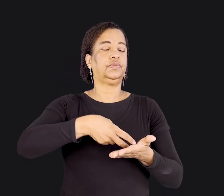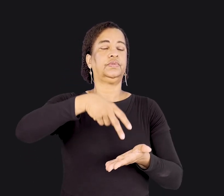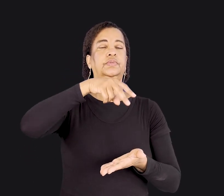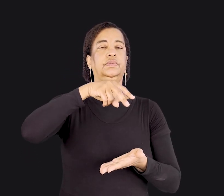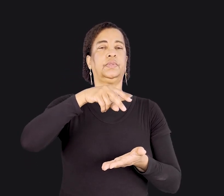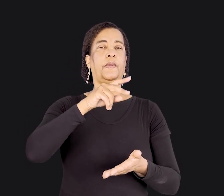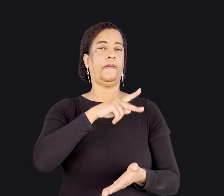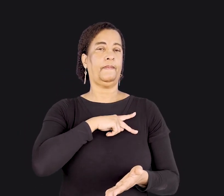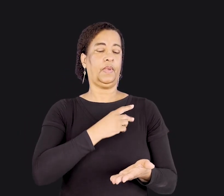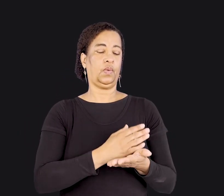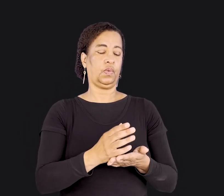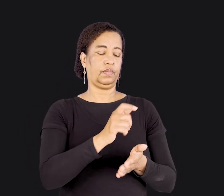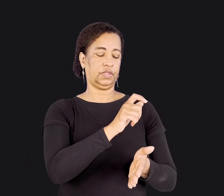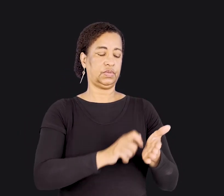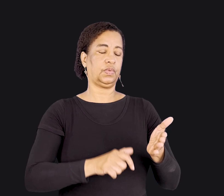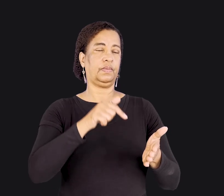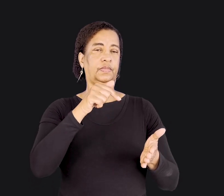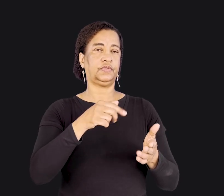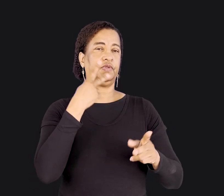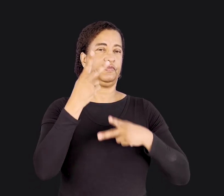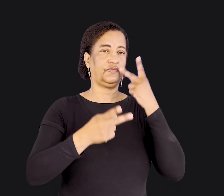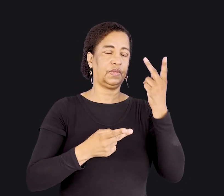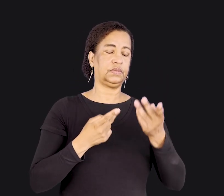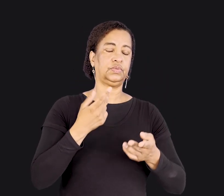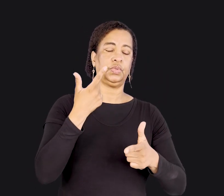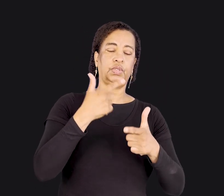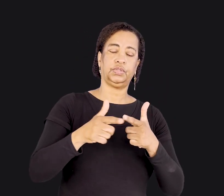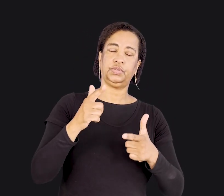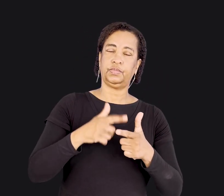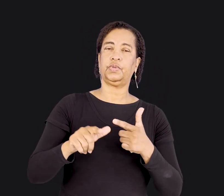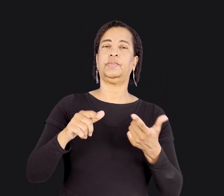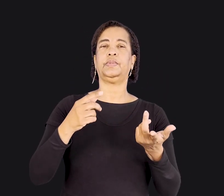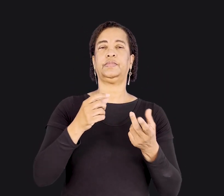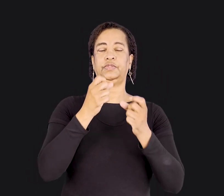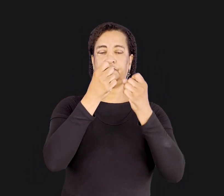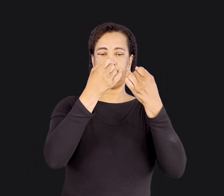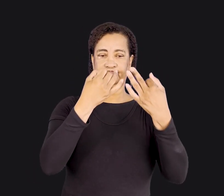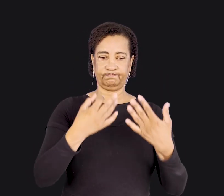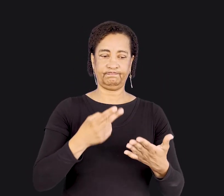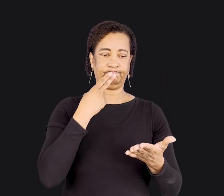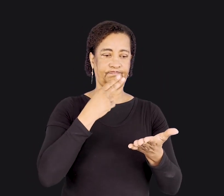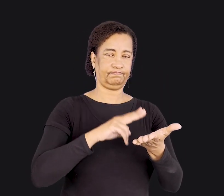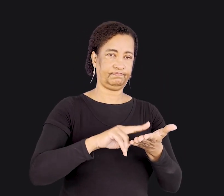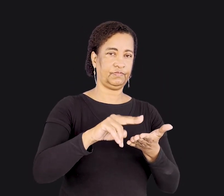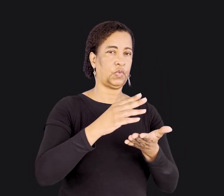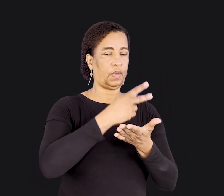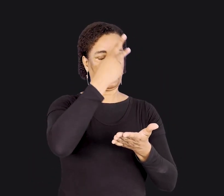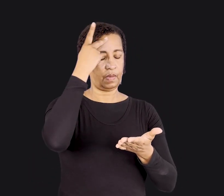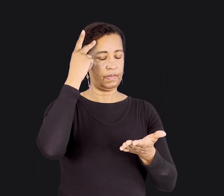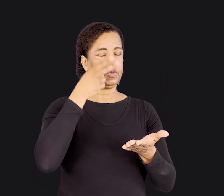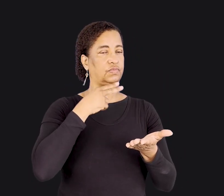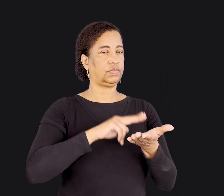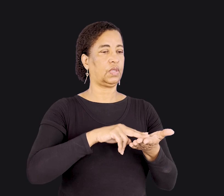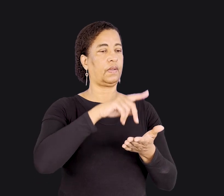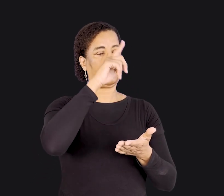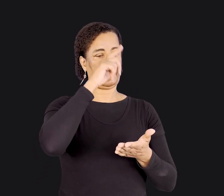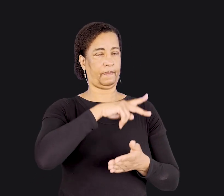capítulo 7 tratando dos problemas que foram relatados por alguém que havia escrito uma carta. Um deles